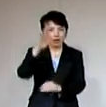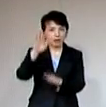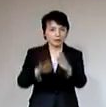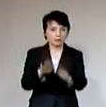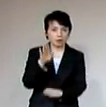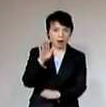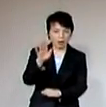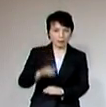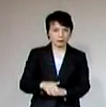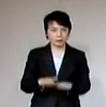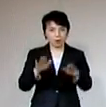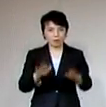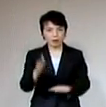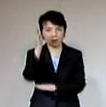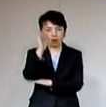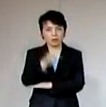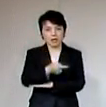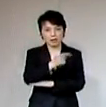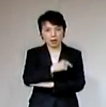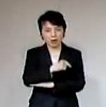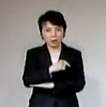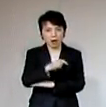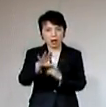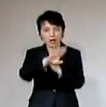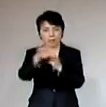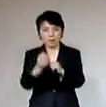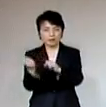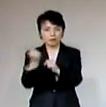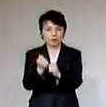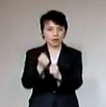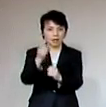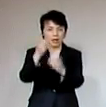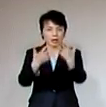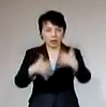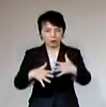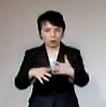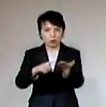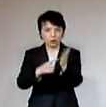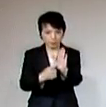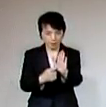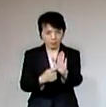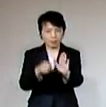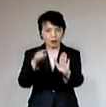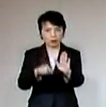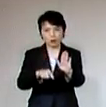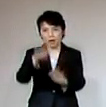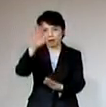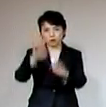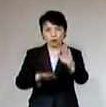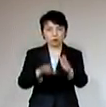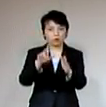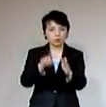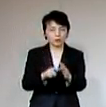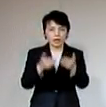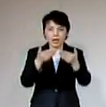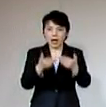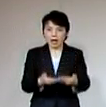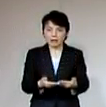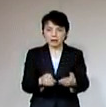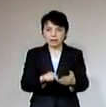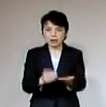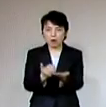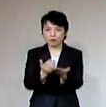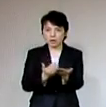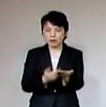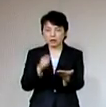かわらず、現政権は再稼働への方向性を示していますし、こういった状況の中、安全性を大前